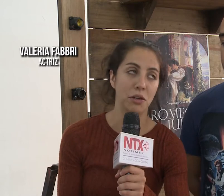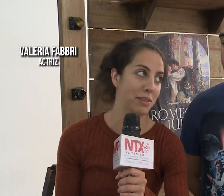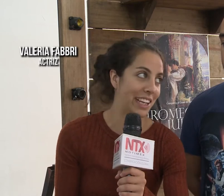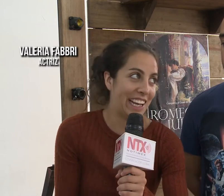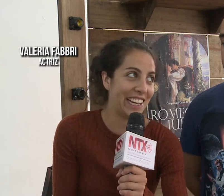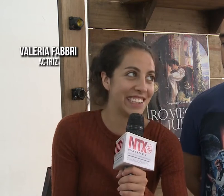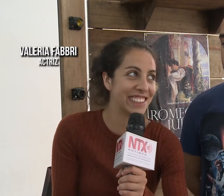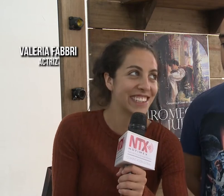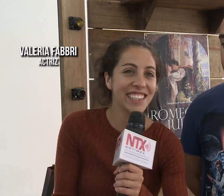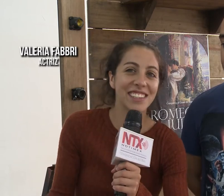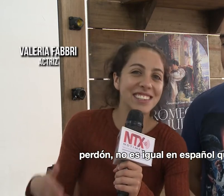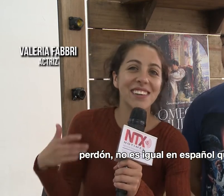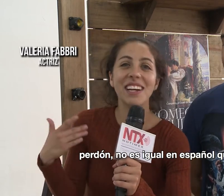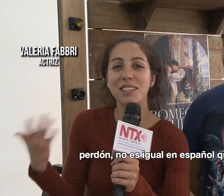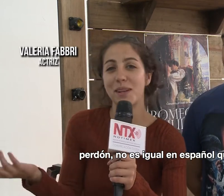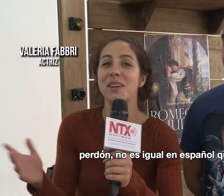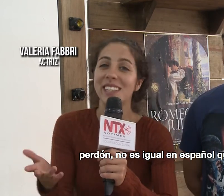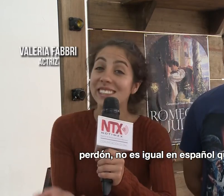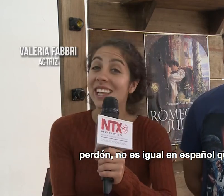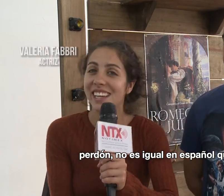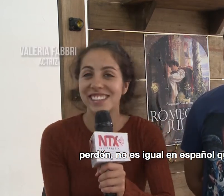digo, ni que en inglés, no es igual en español que enseñas.